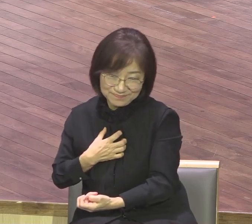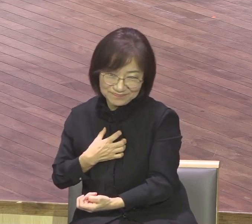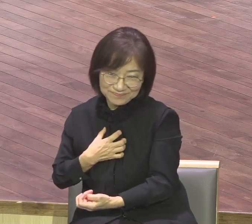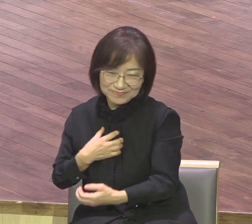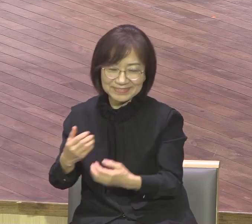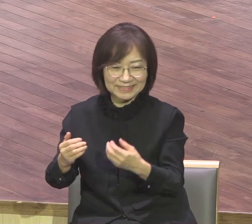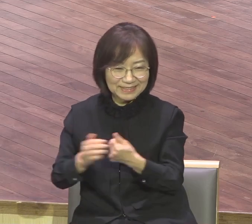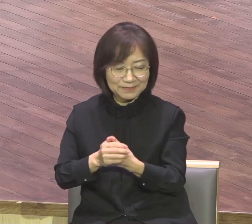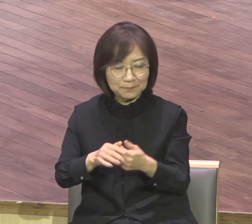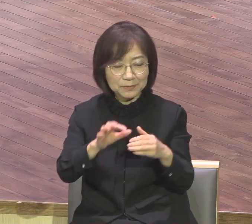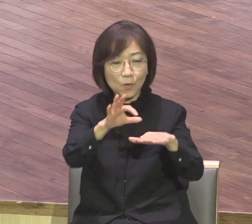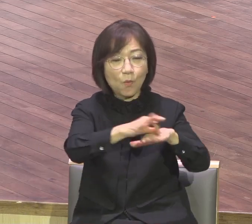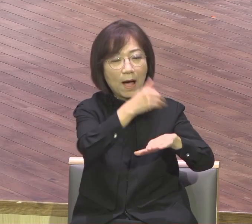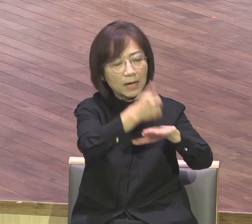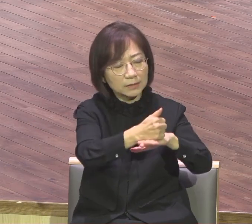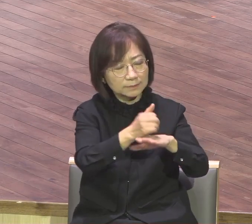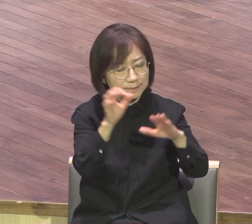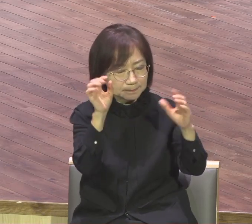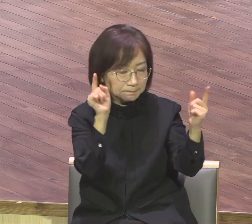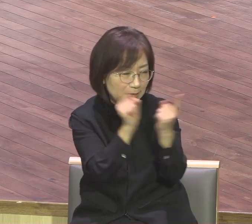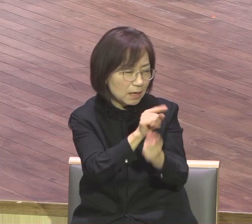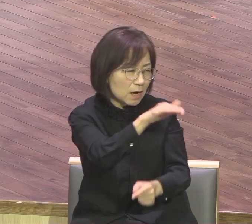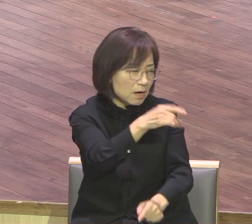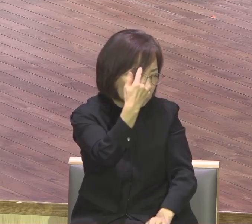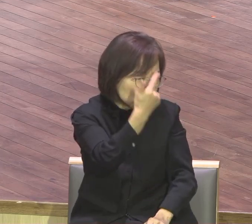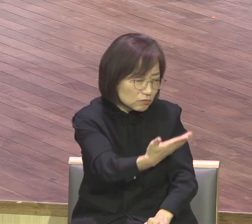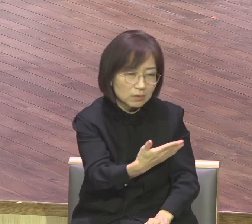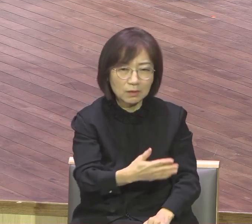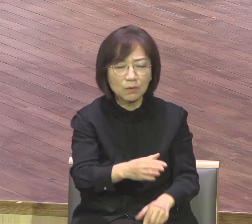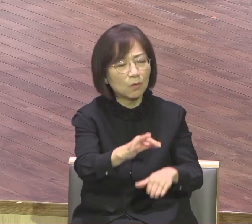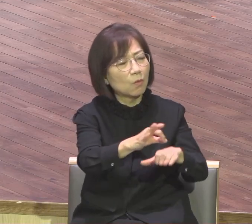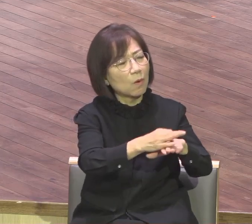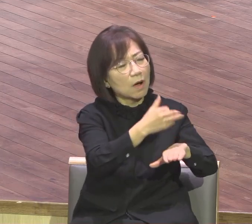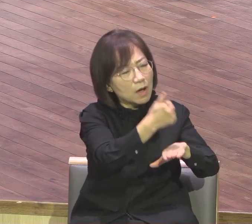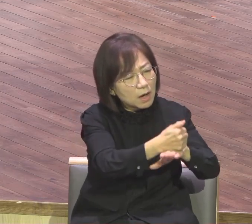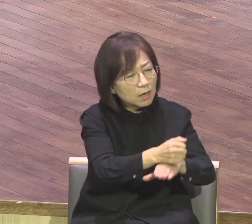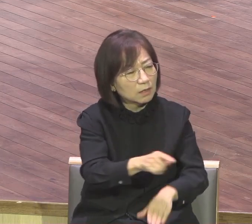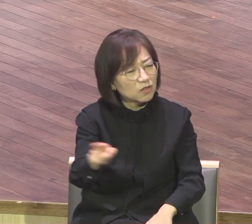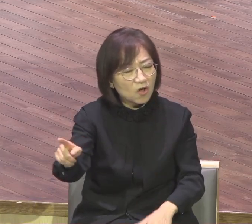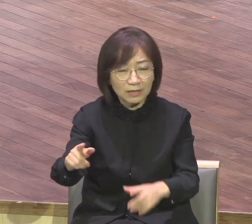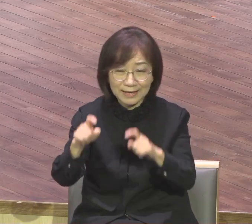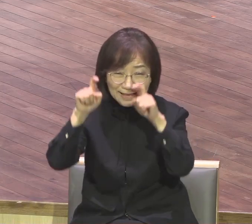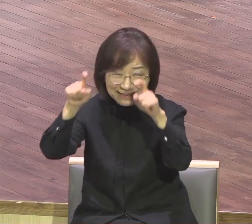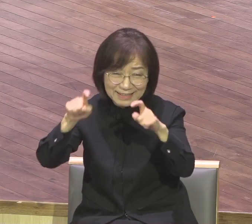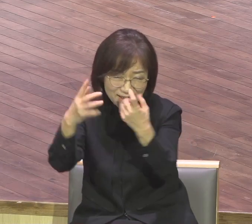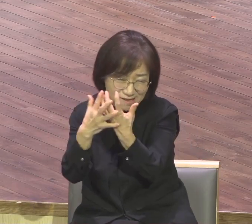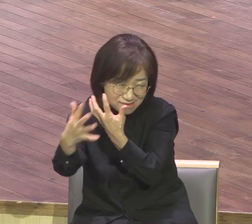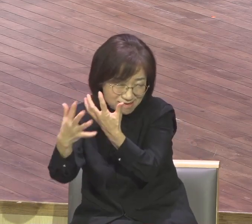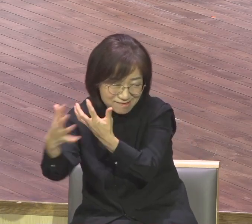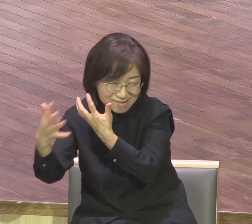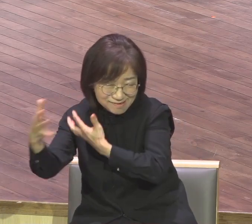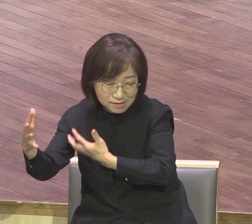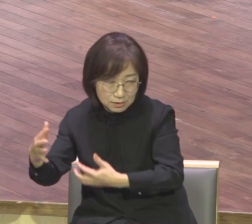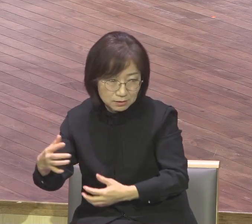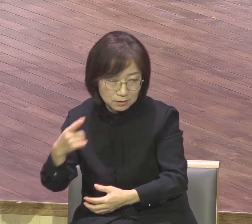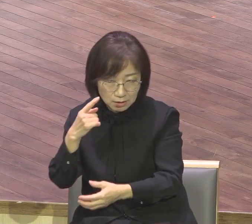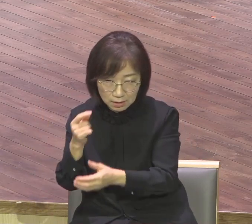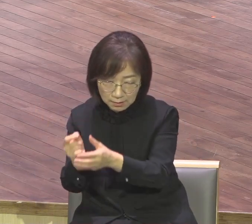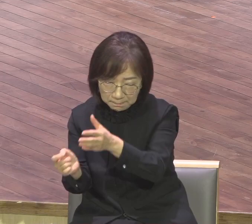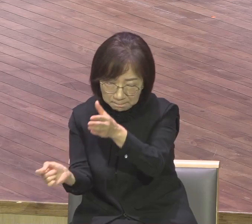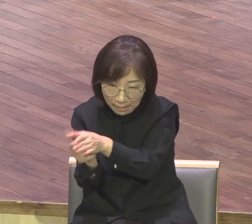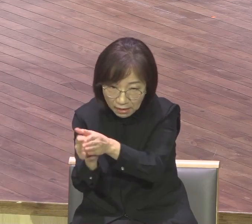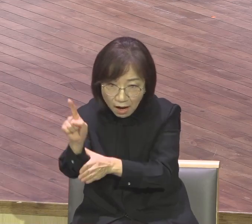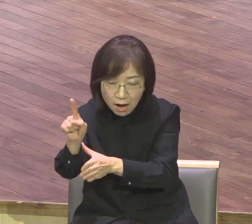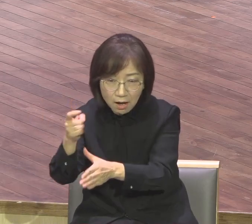del grupo de las ovejas? 왕이 물었어요. Y el rey le preguntó. 왕이요, 우리 이 양들 사이에 지금 이상한 비슷한데 아닌 동물이 하나